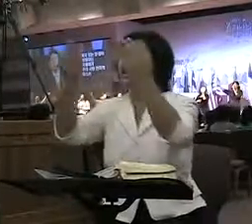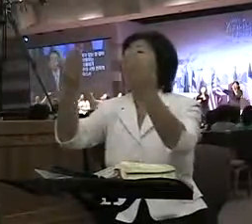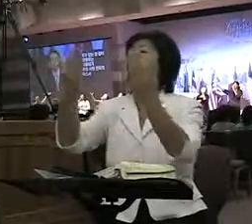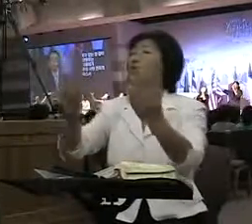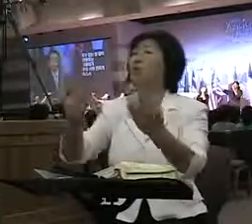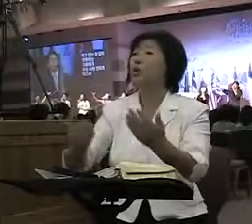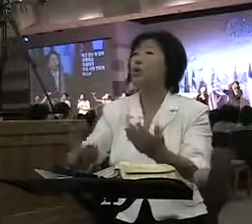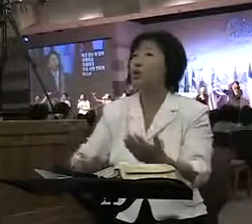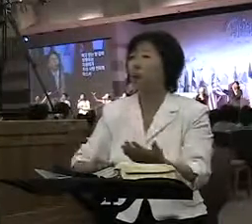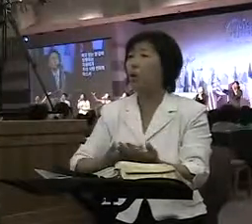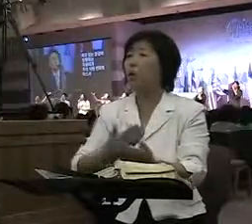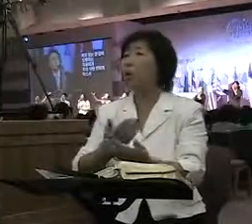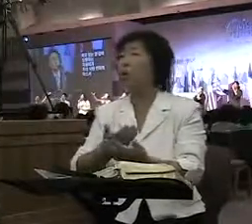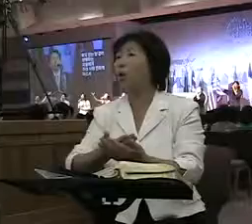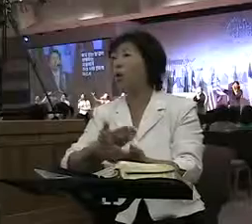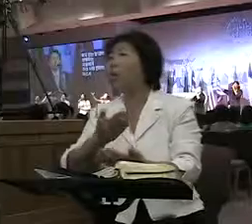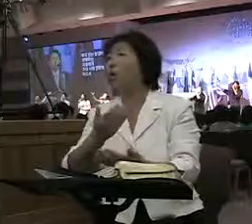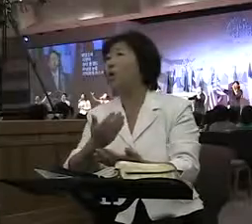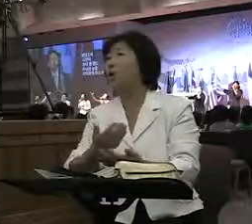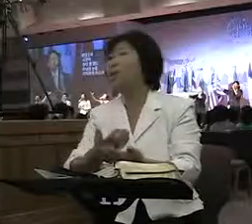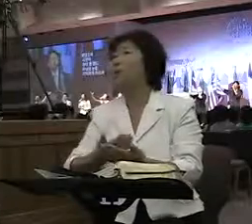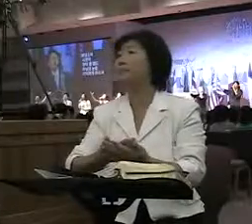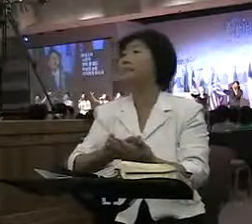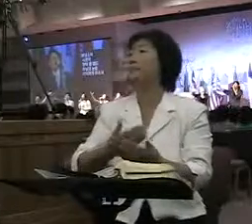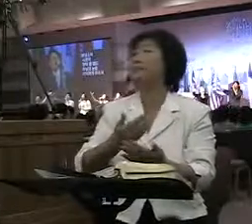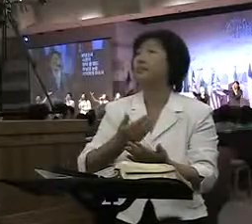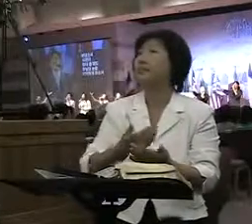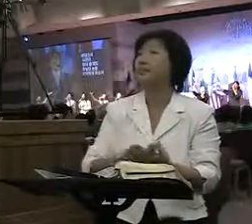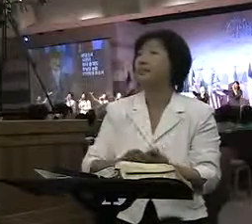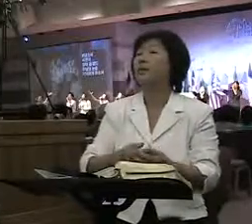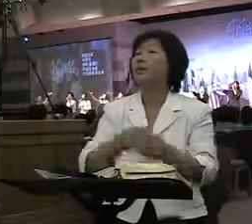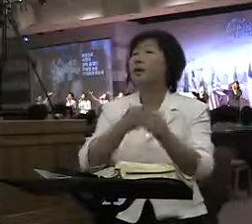전하게 하소서.